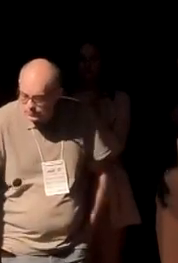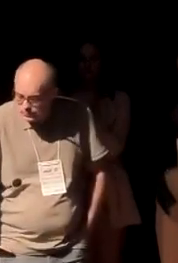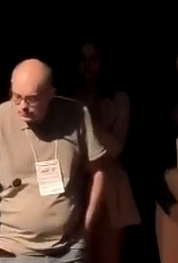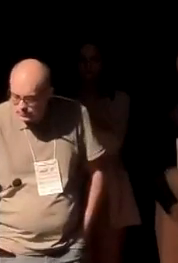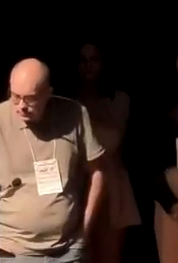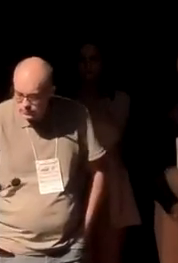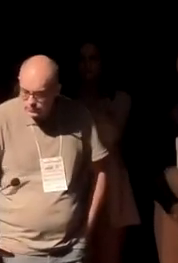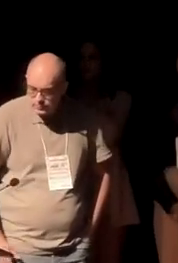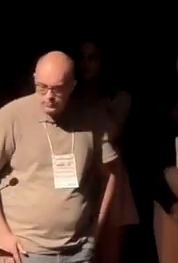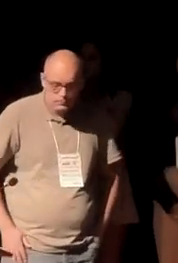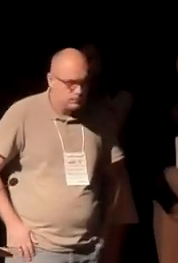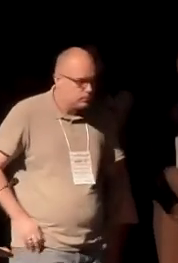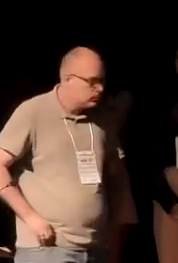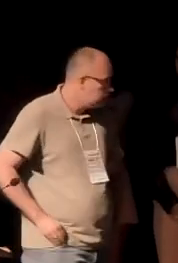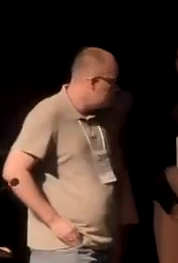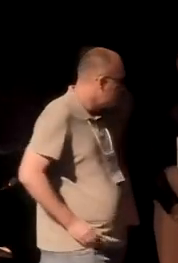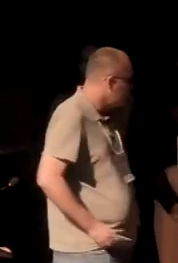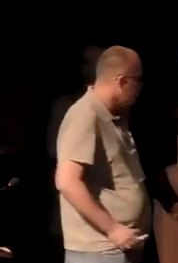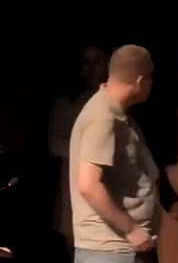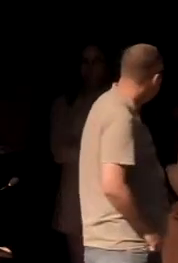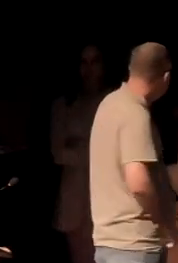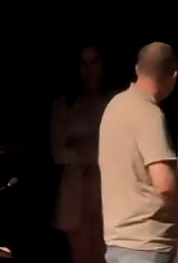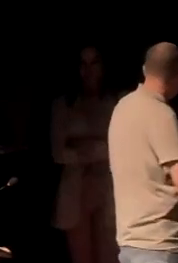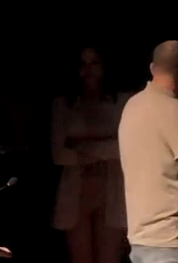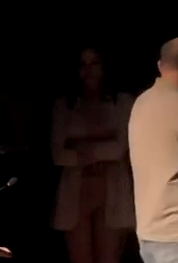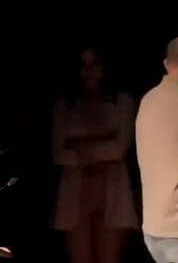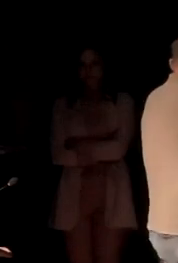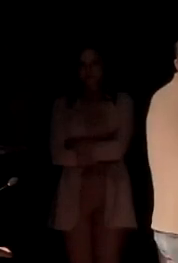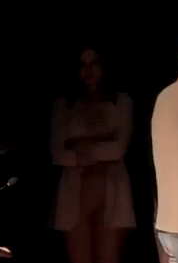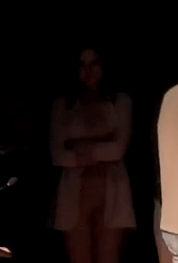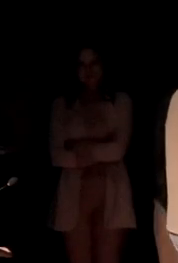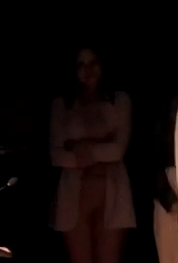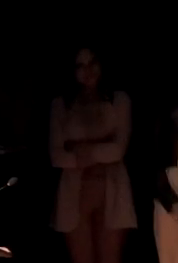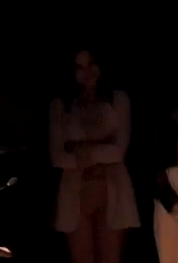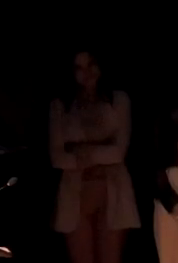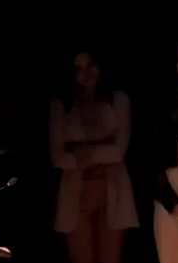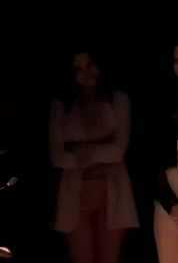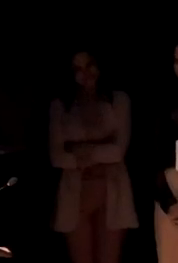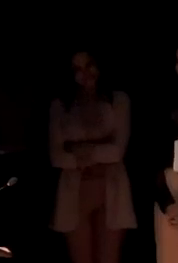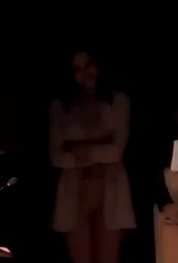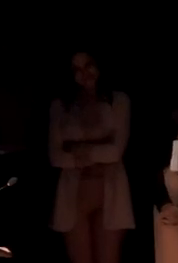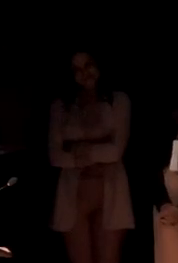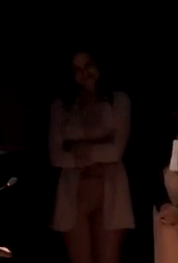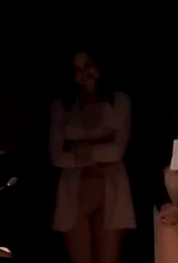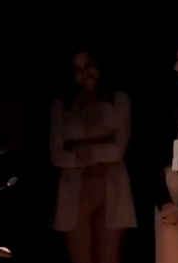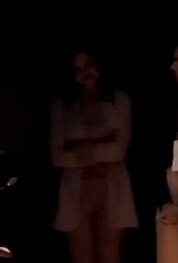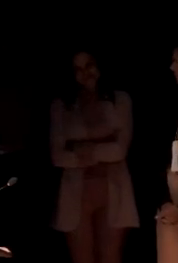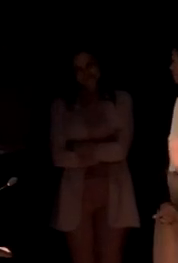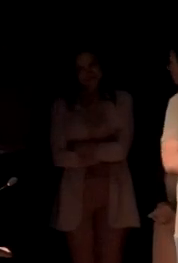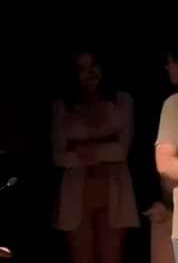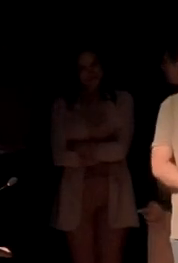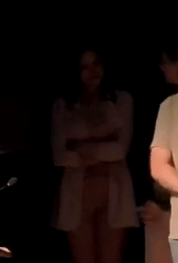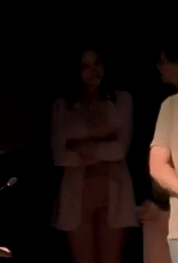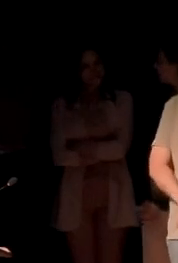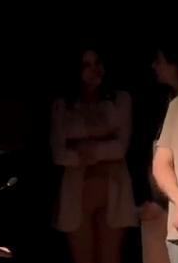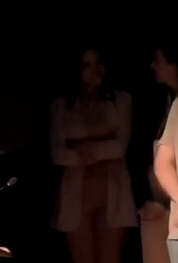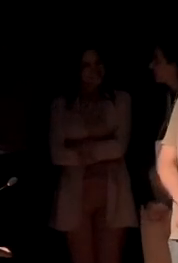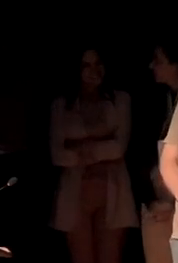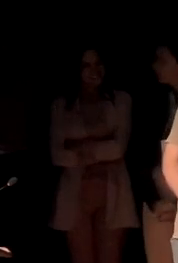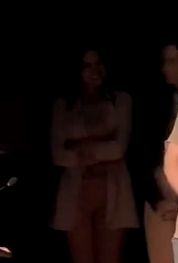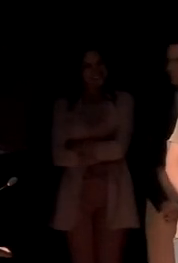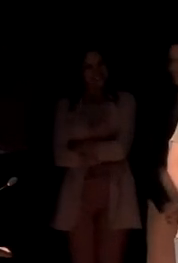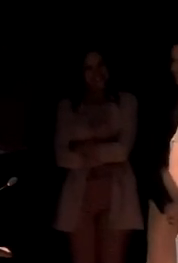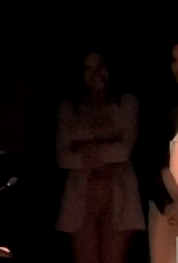agradecer a todo mundo agradecer o pessoal da Emater os agricultores familiares que estiveram aqui